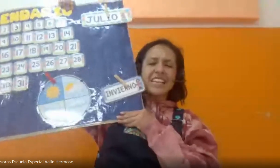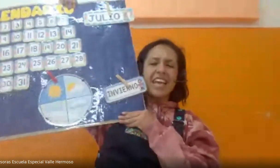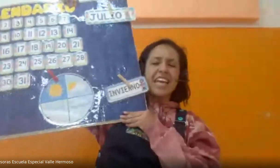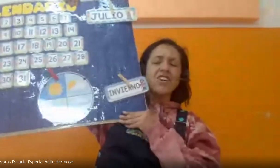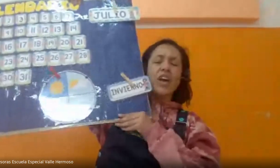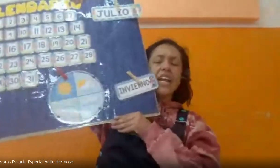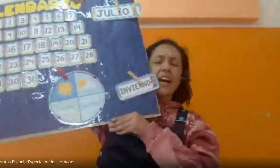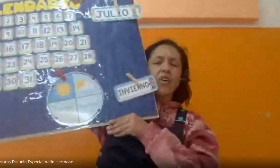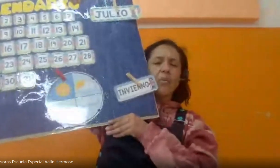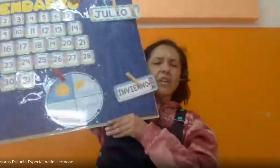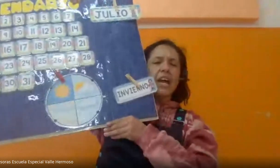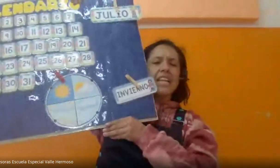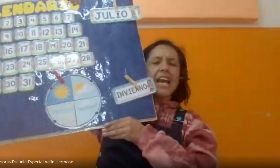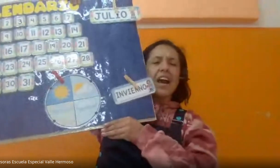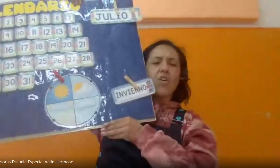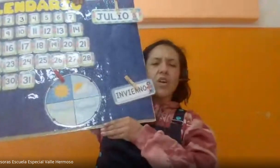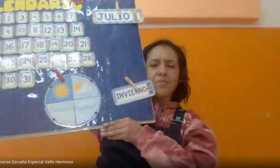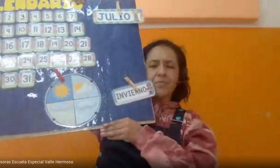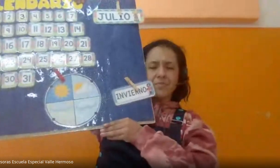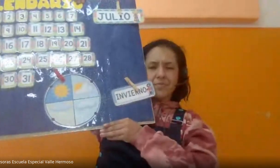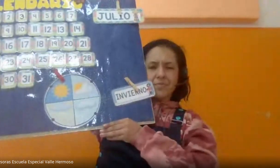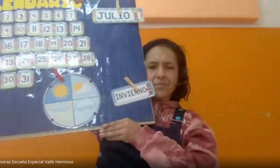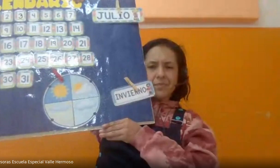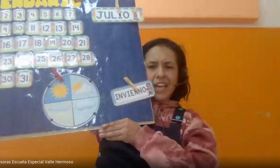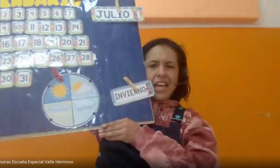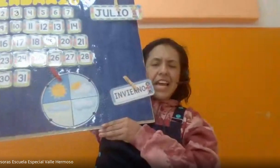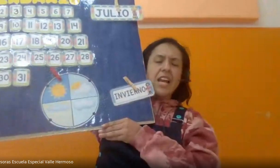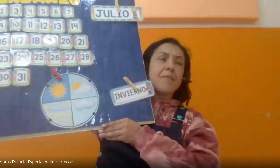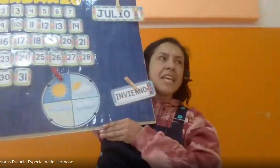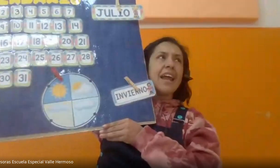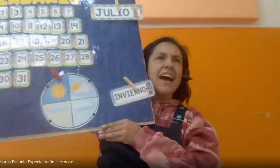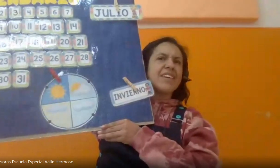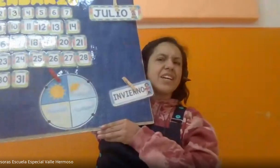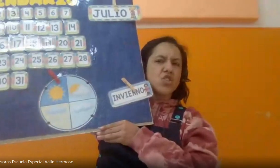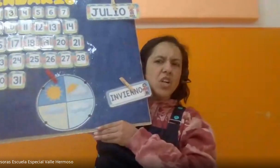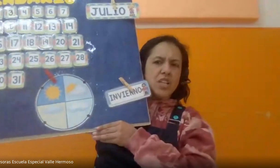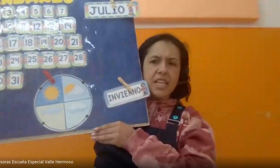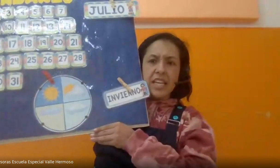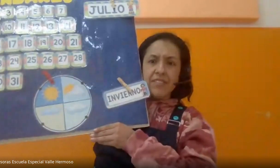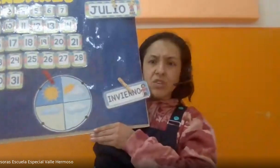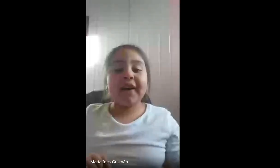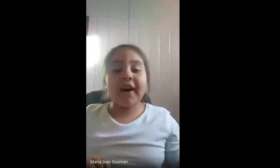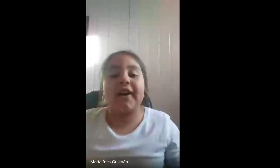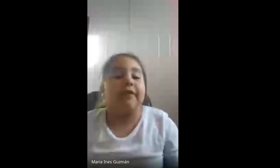Excelente. Y Noelia, ¿cómo está el día hoy? En la mañana había sol, ¿seguirá habiendo sol?